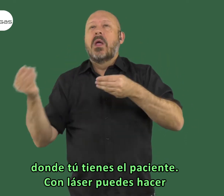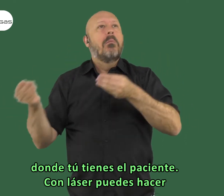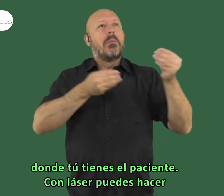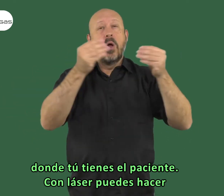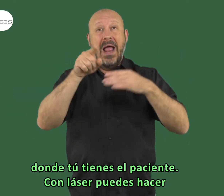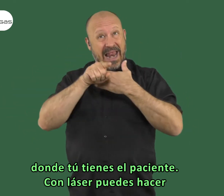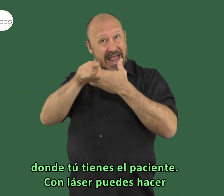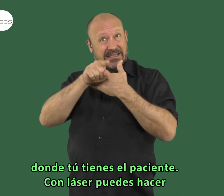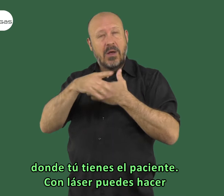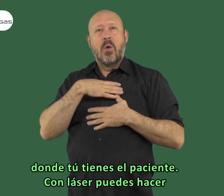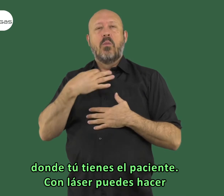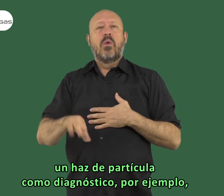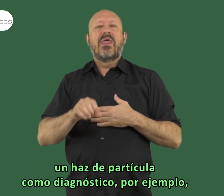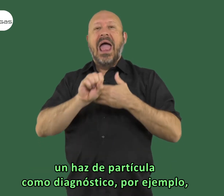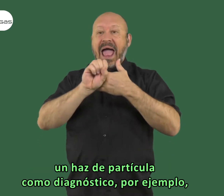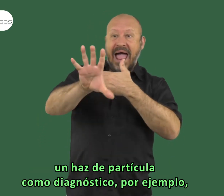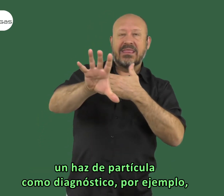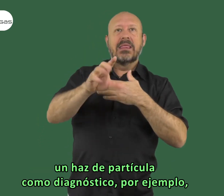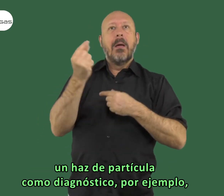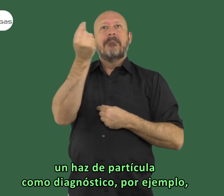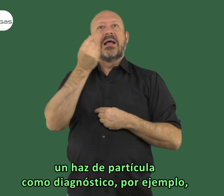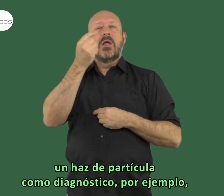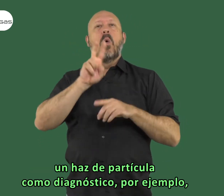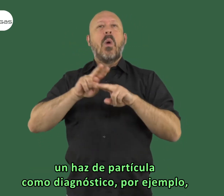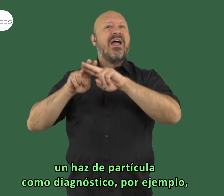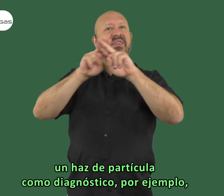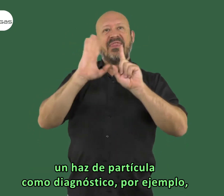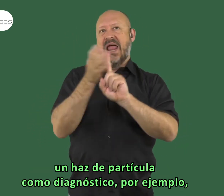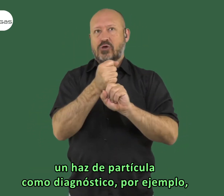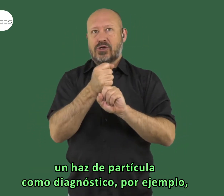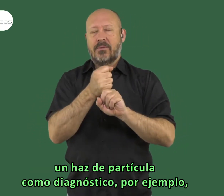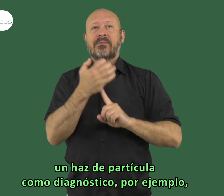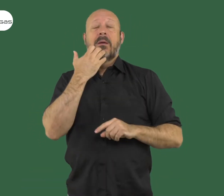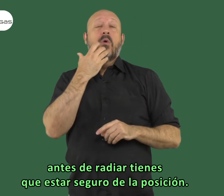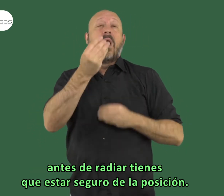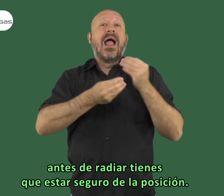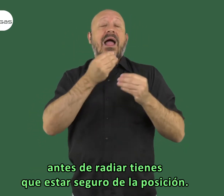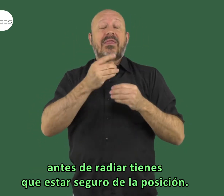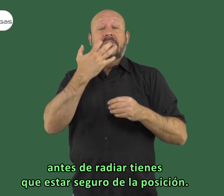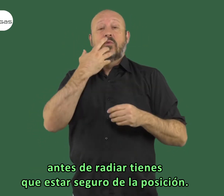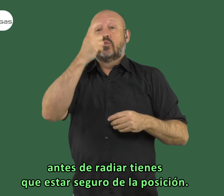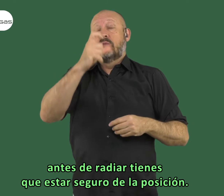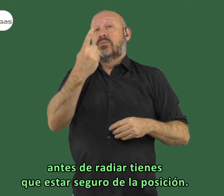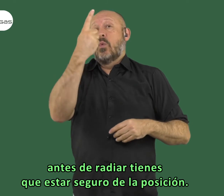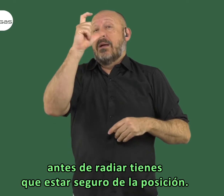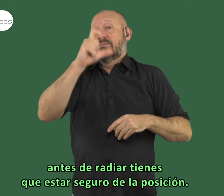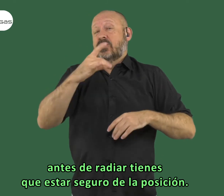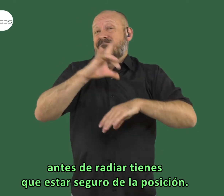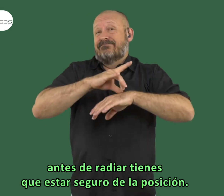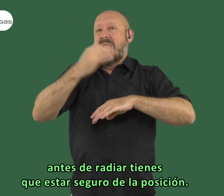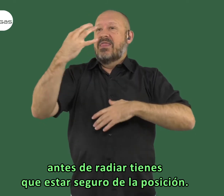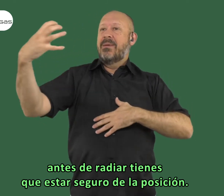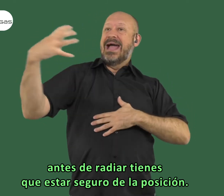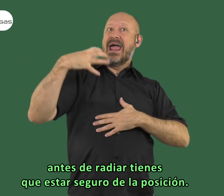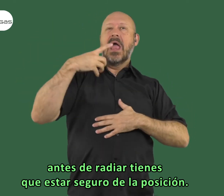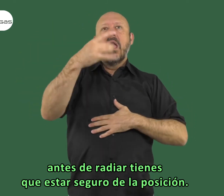tú tienes el paciente. Con láser puede hacer un haz de partículas como diagnóstico. Por ejemplo, lo que se hace antes de irradiar, tú tienes